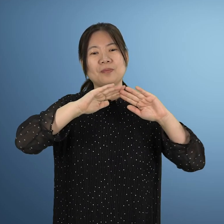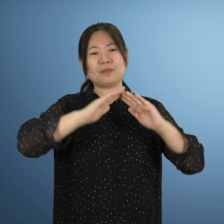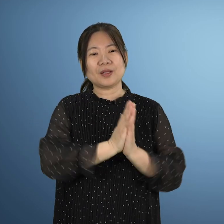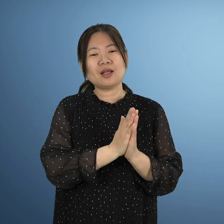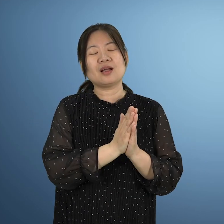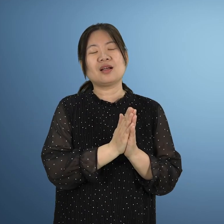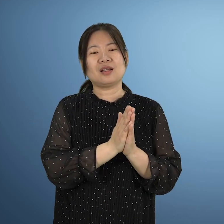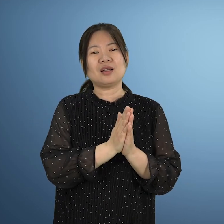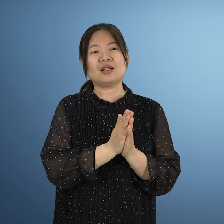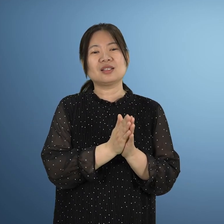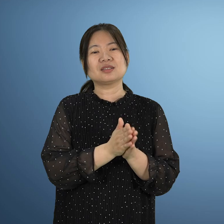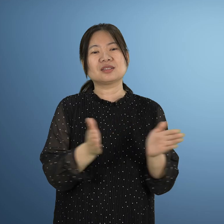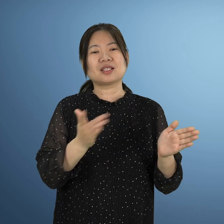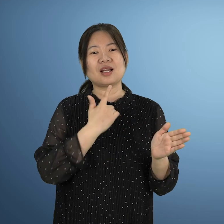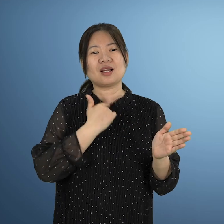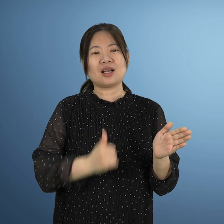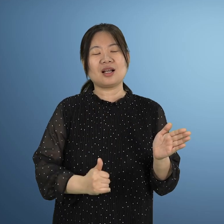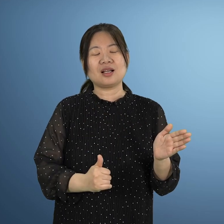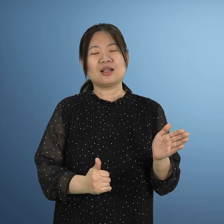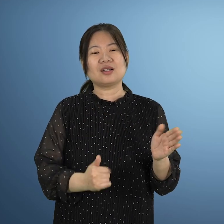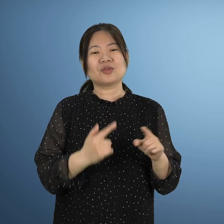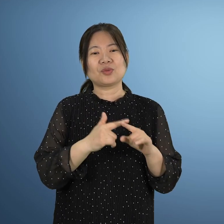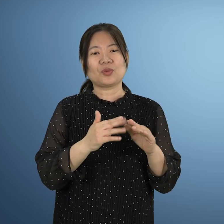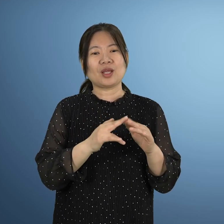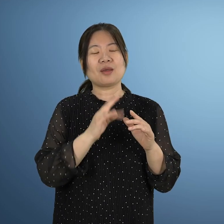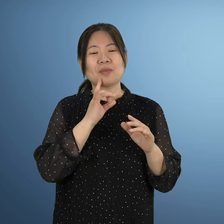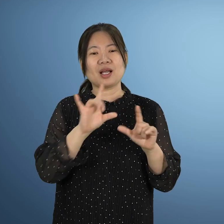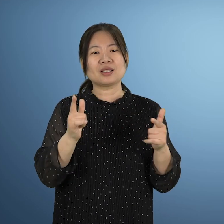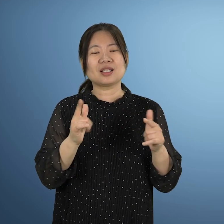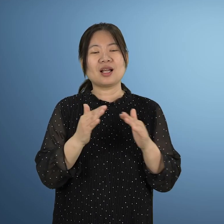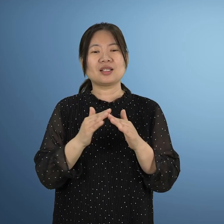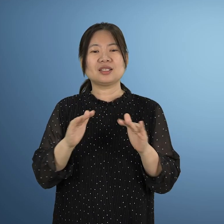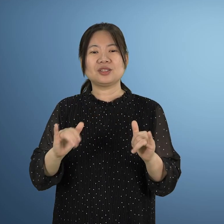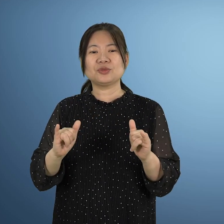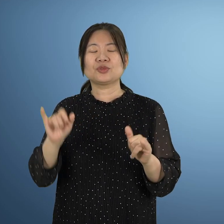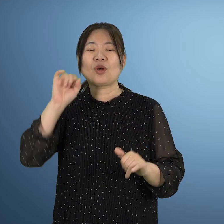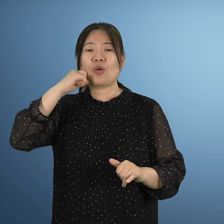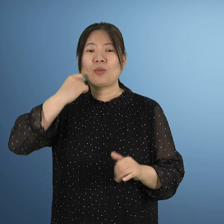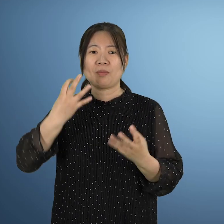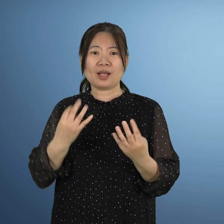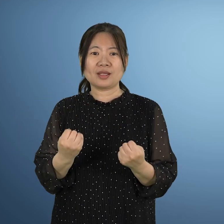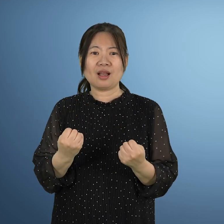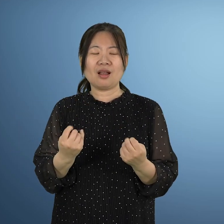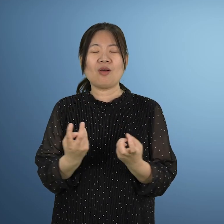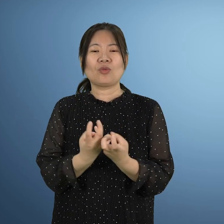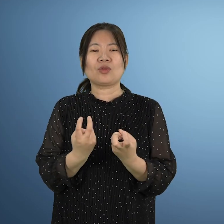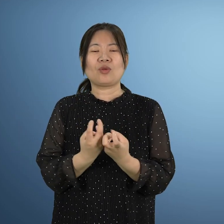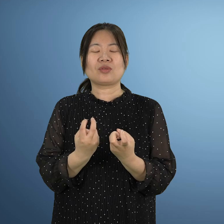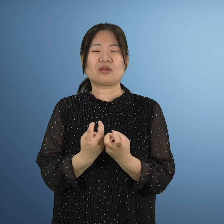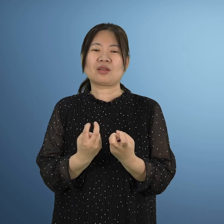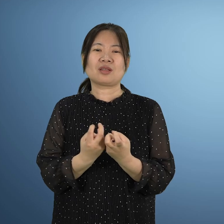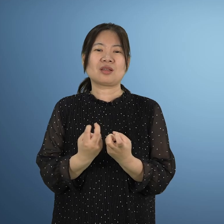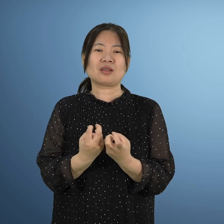시작한 그런 교회뿐만 아니라 어려운 이웃들을 향해서 어떻게 우리가